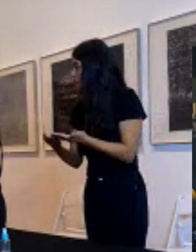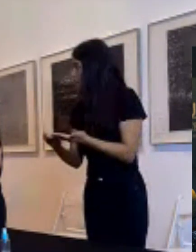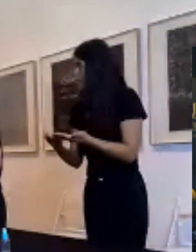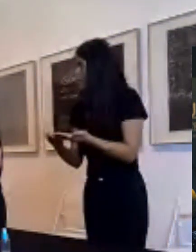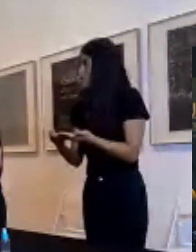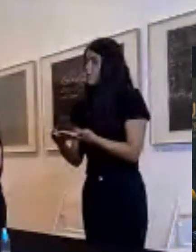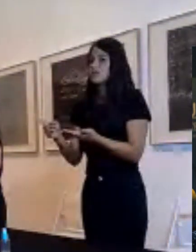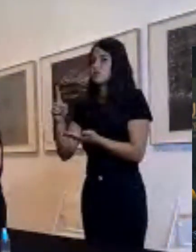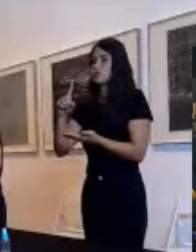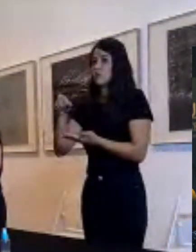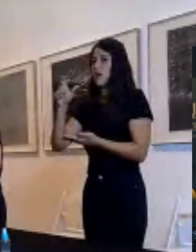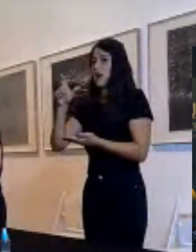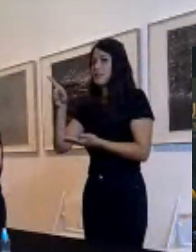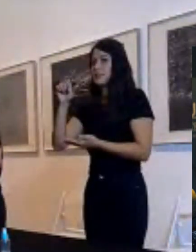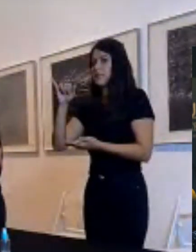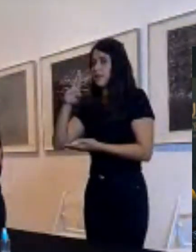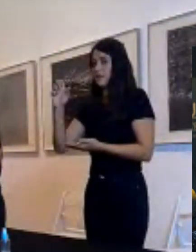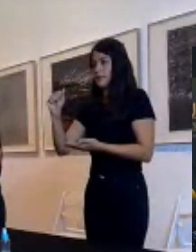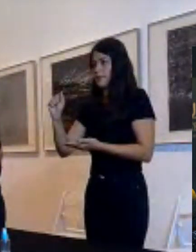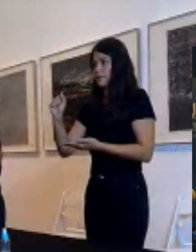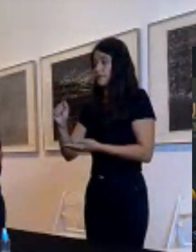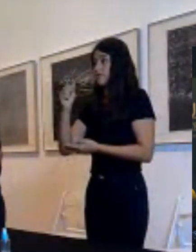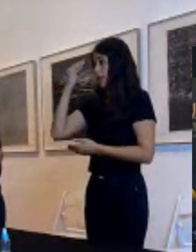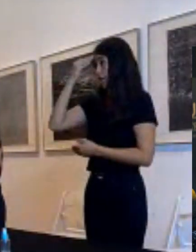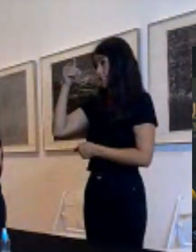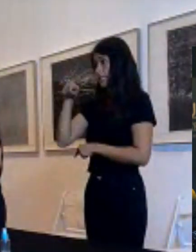Zona Sierra. Y en ese día,